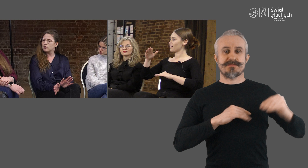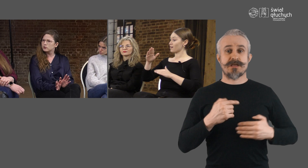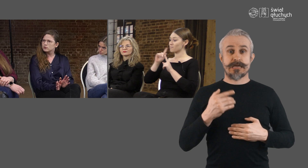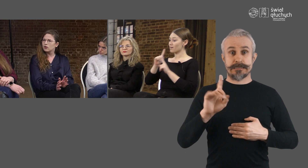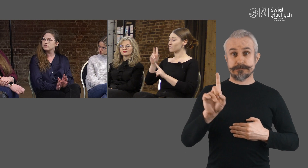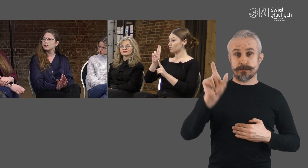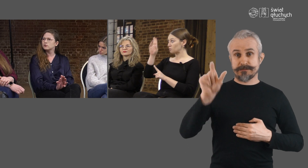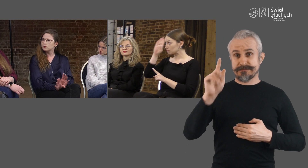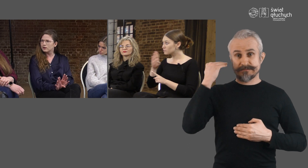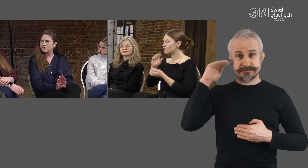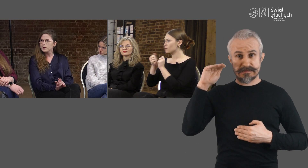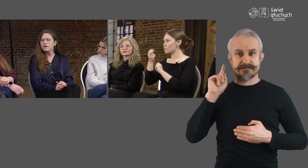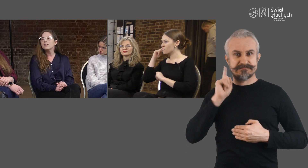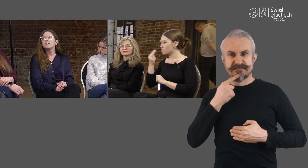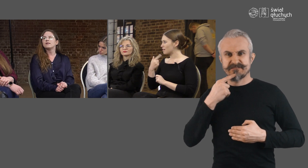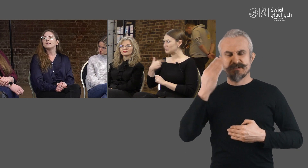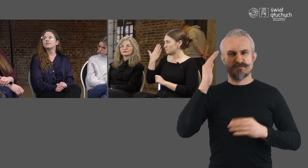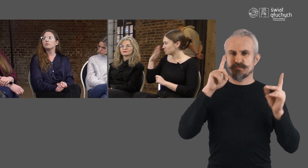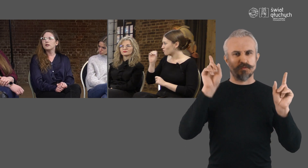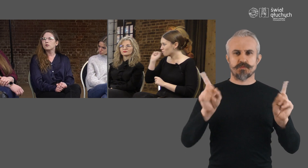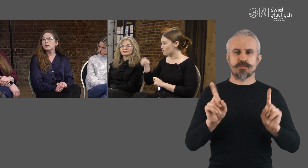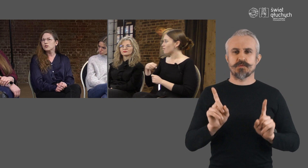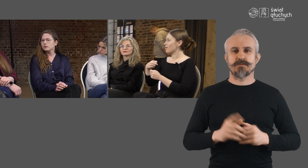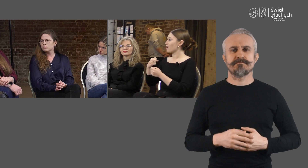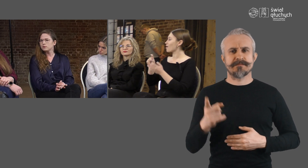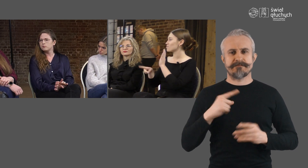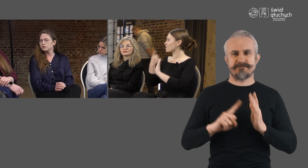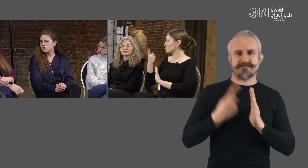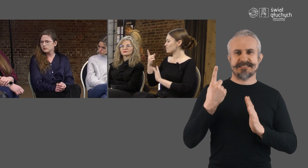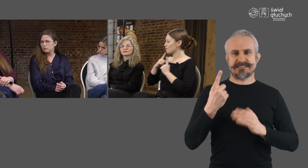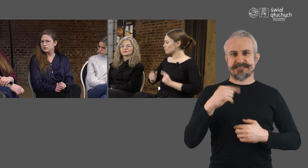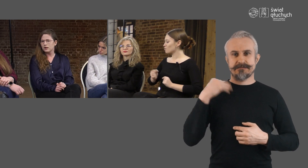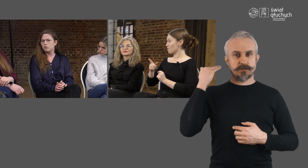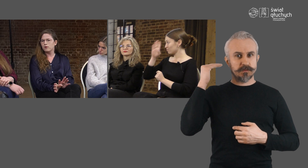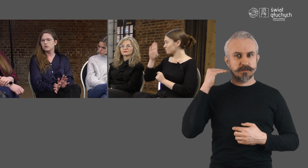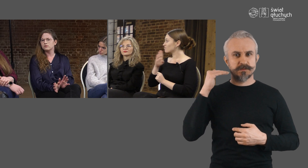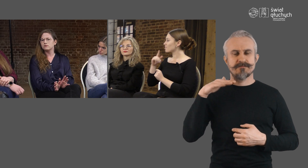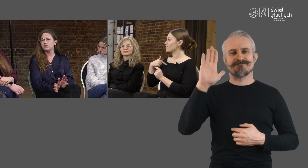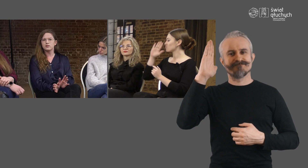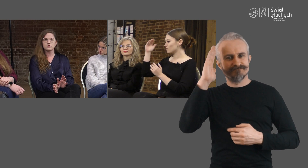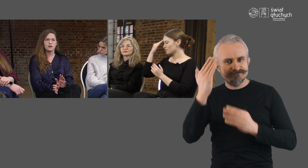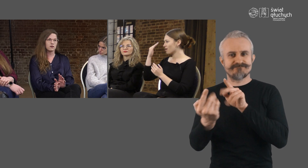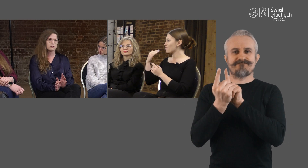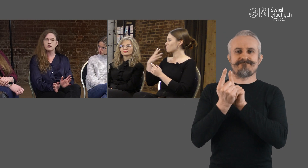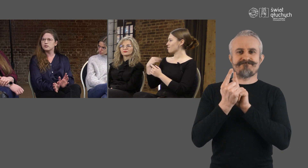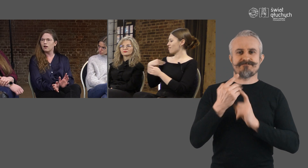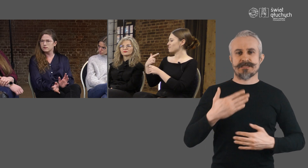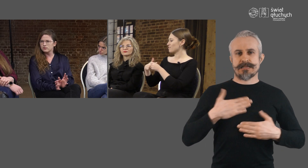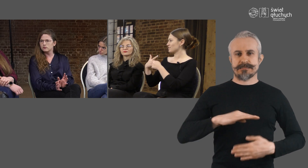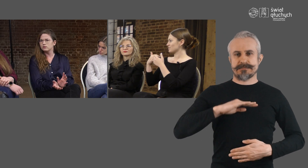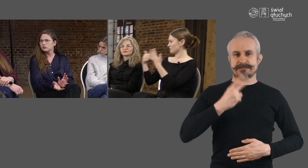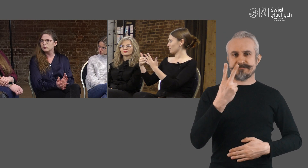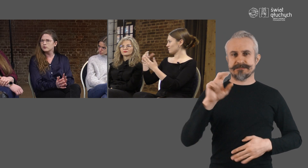ogóle osób słabosłyszących, osób głuchych. Dopiero pierwszą osobę słabosłyszącą poznałam mając 26